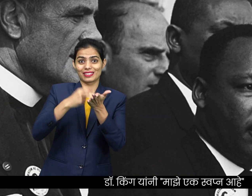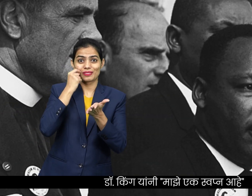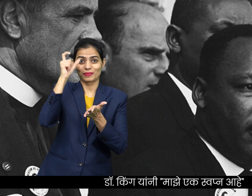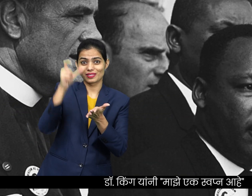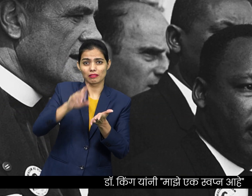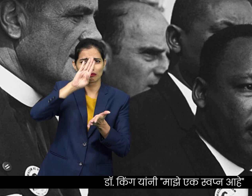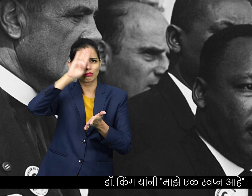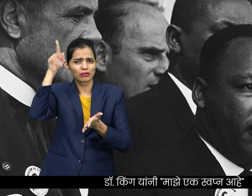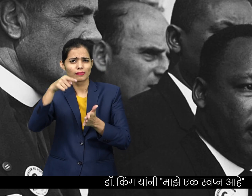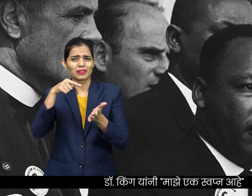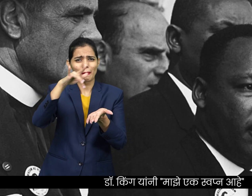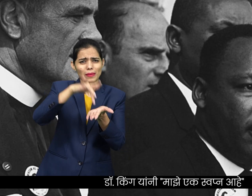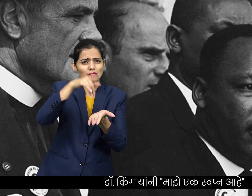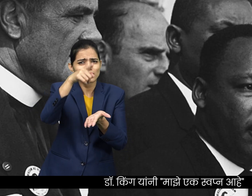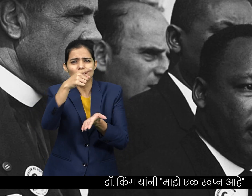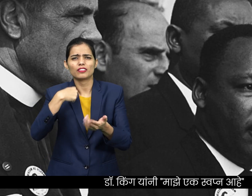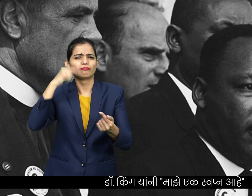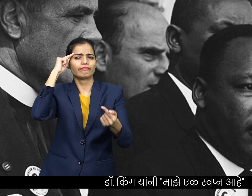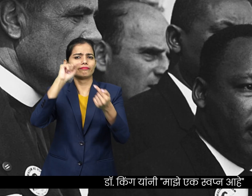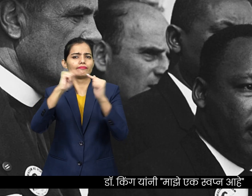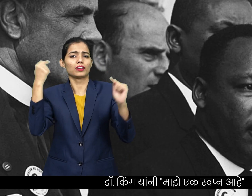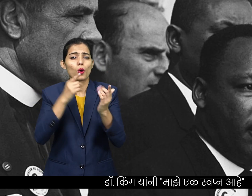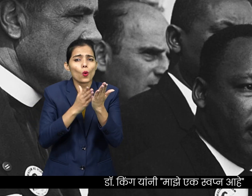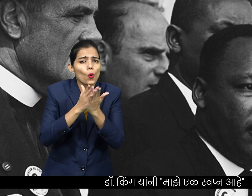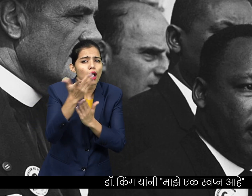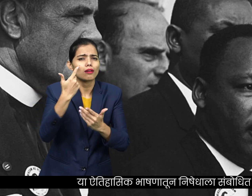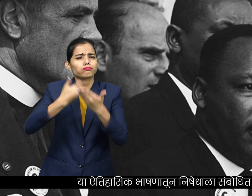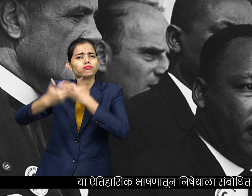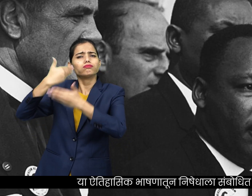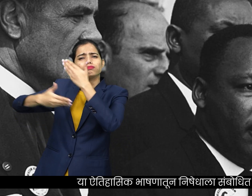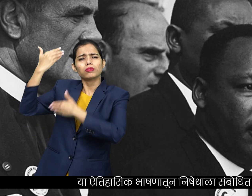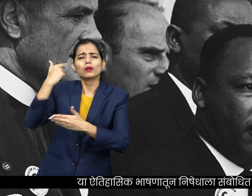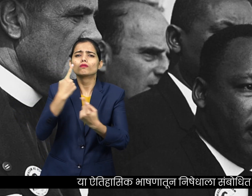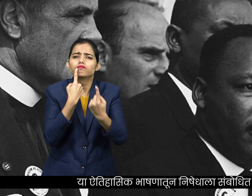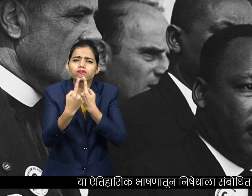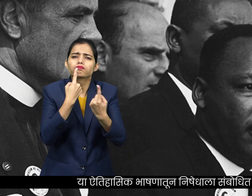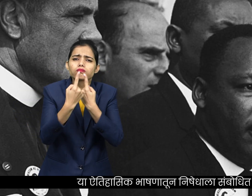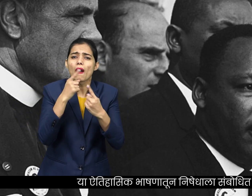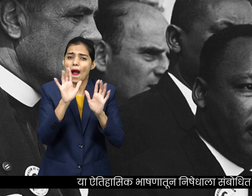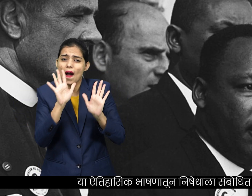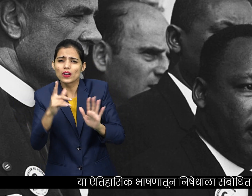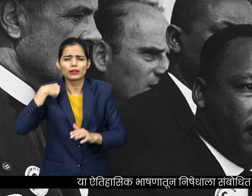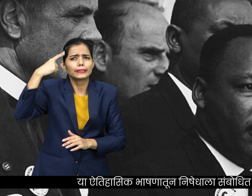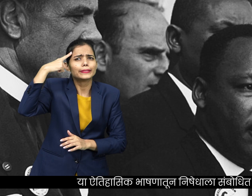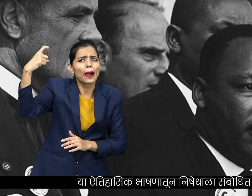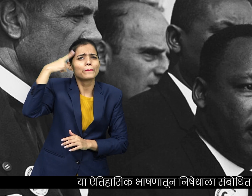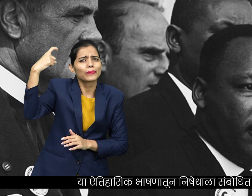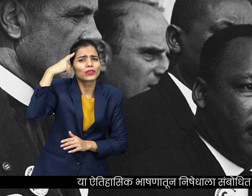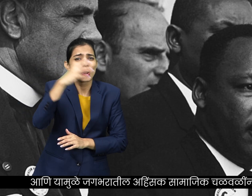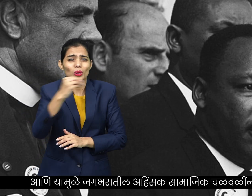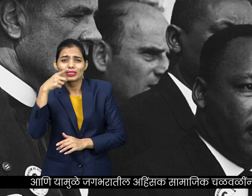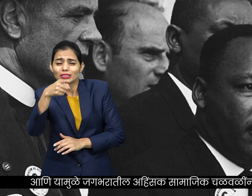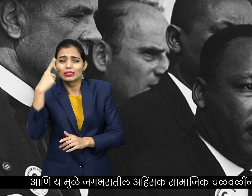डॉक्टर किंग यांनी माझे एक स्वप्न आहे या ऐतिहासिक भाषणातून निषेधाला संबोधित